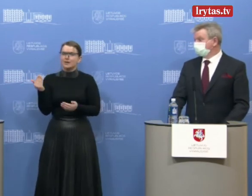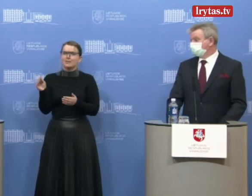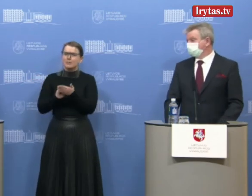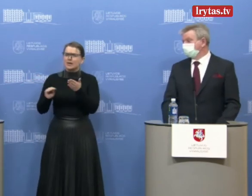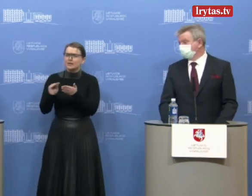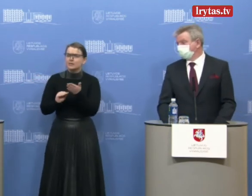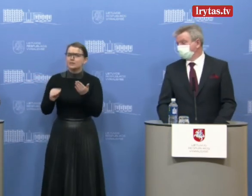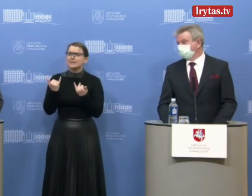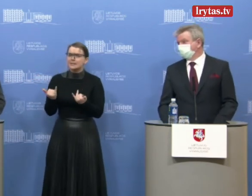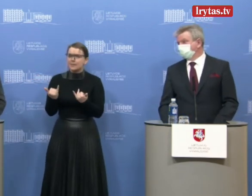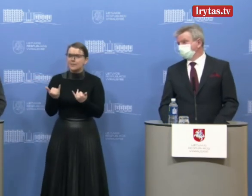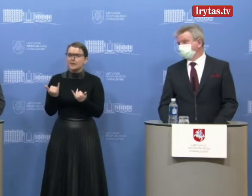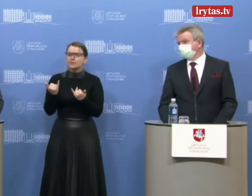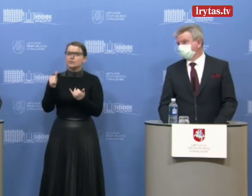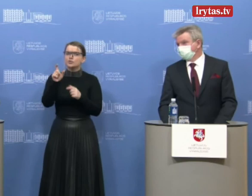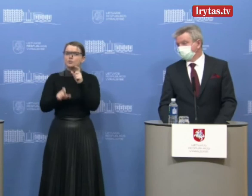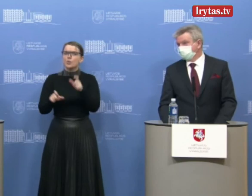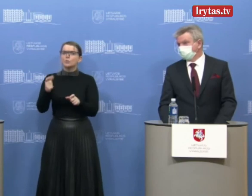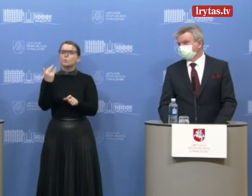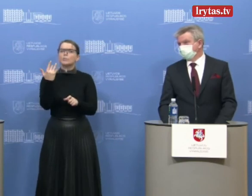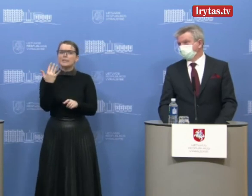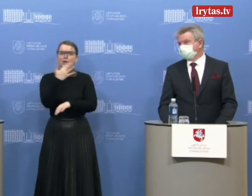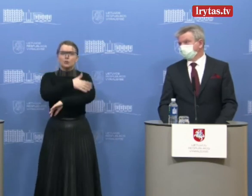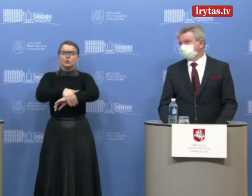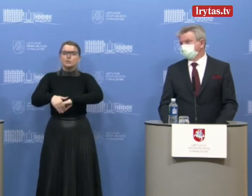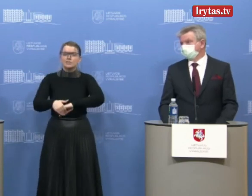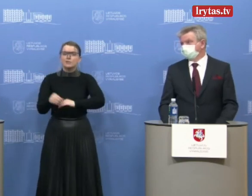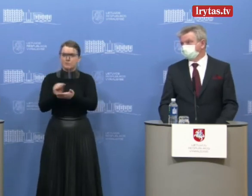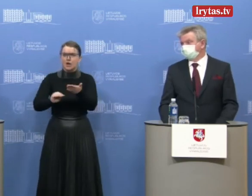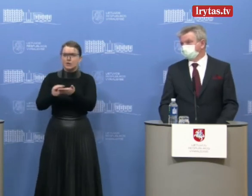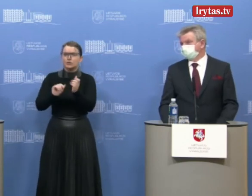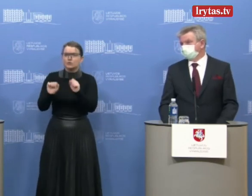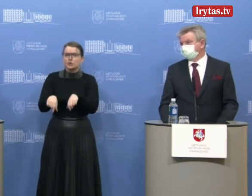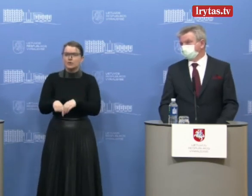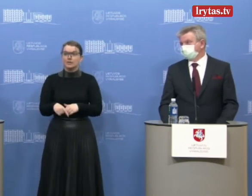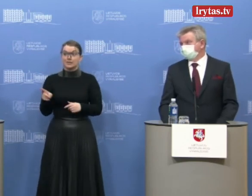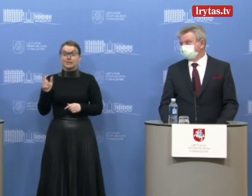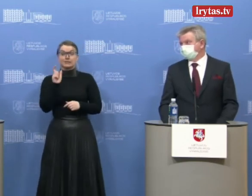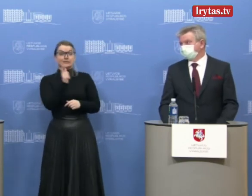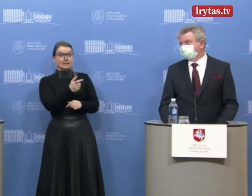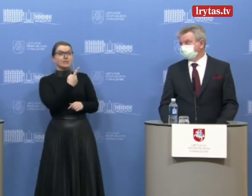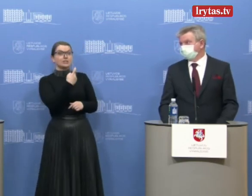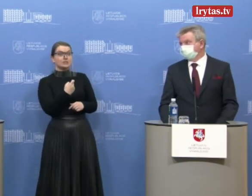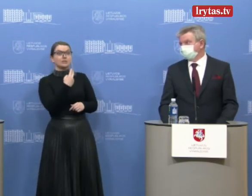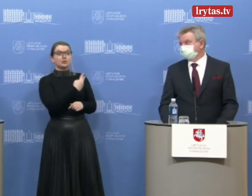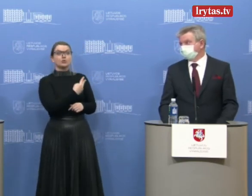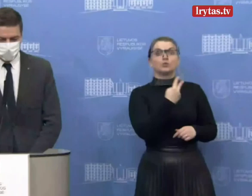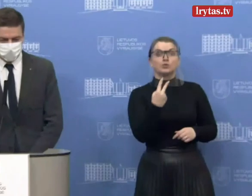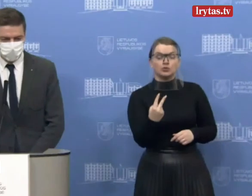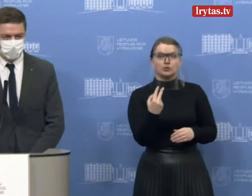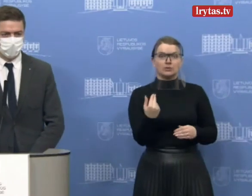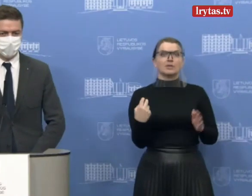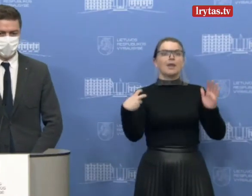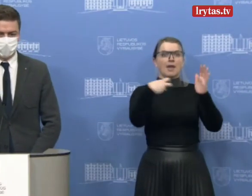bet dėl tikslių skaičių, kiek šiuo metu iš viso yra užsienyje Lietuvių, kurie norėtų grįžti į Lietuvą dar? 122 yra pateikę